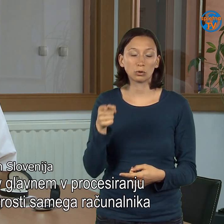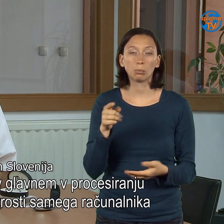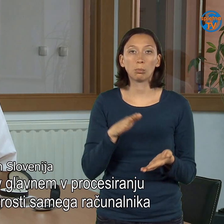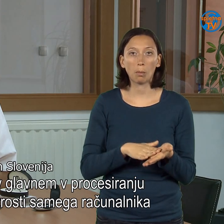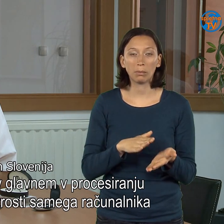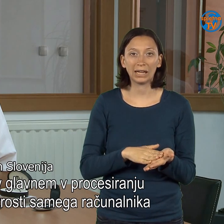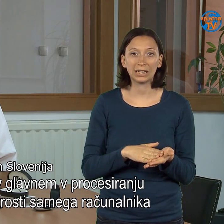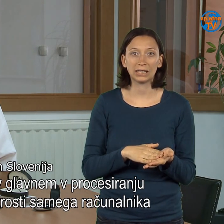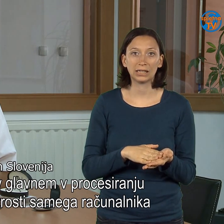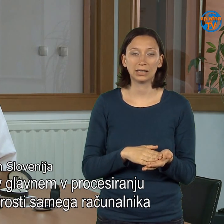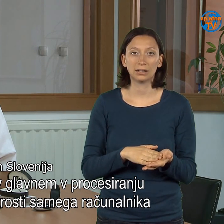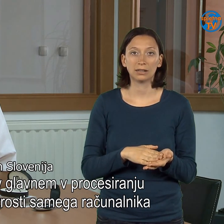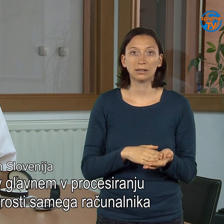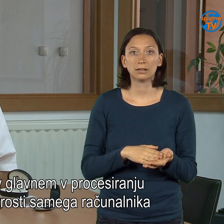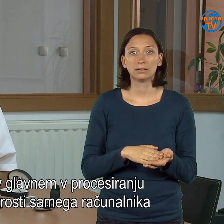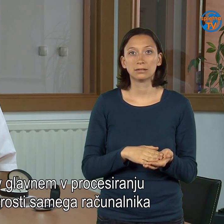pomeni